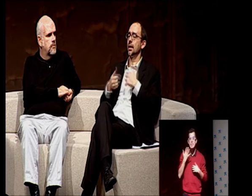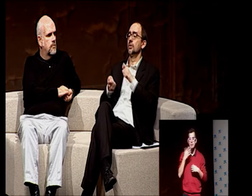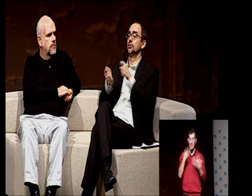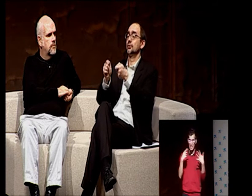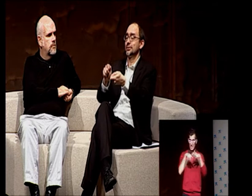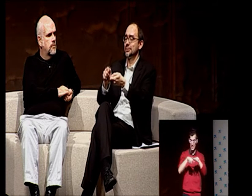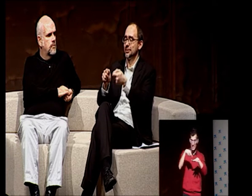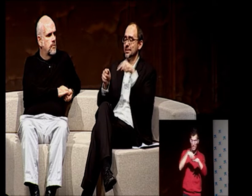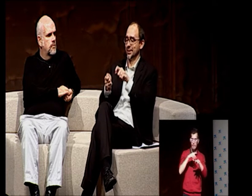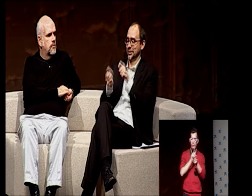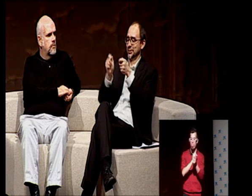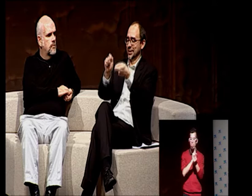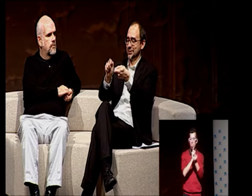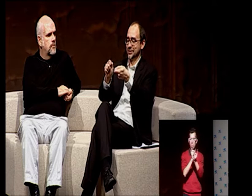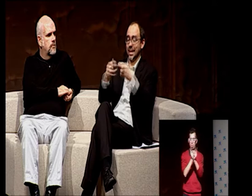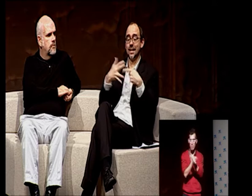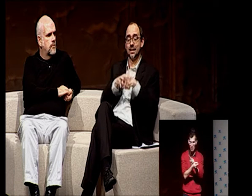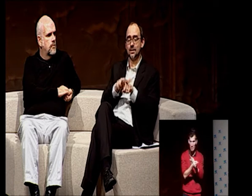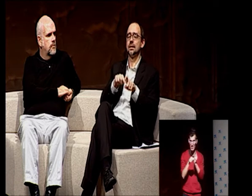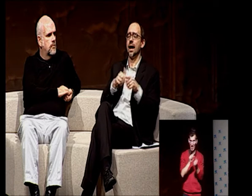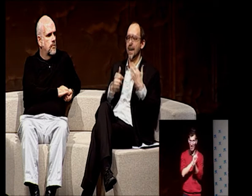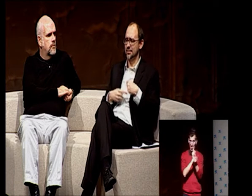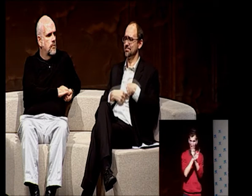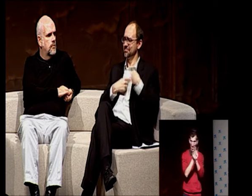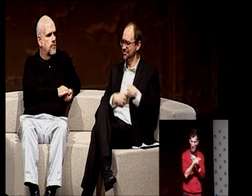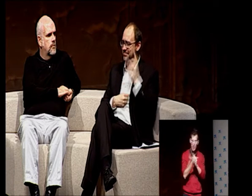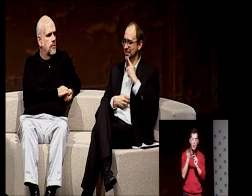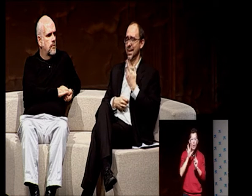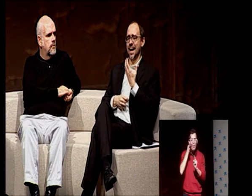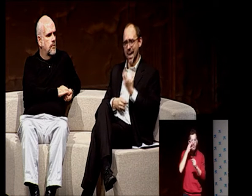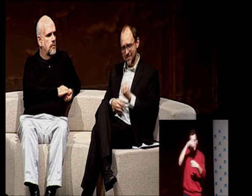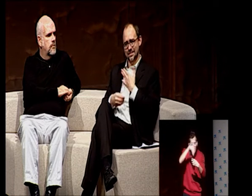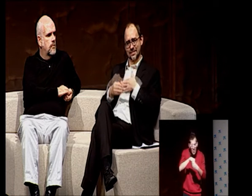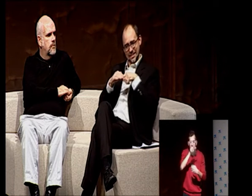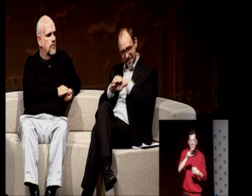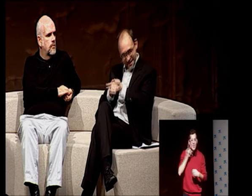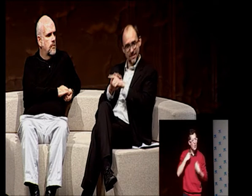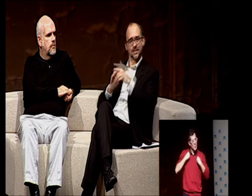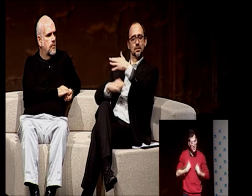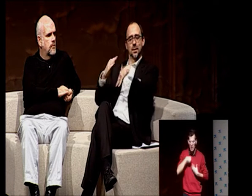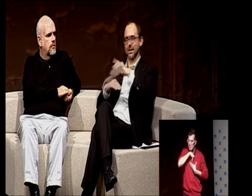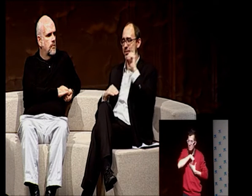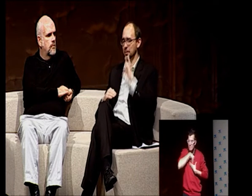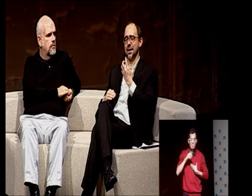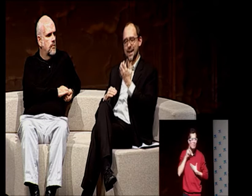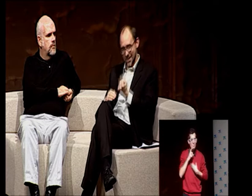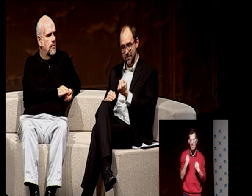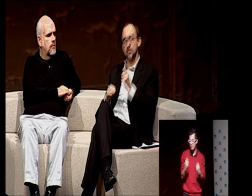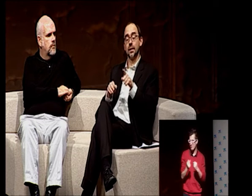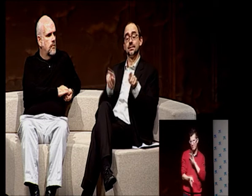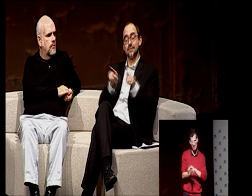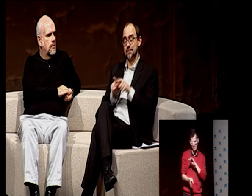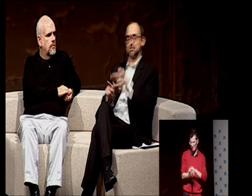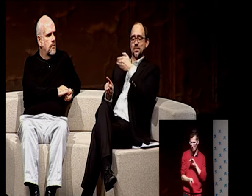hoy act en la actualidad Lo que sí es cierto es que esta integración esta inclusión educativa va cambiando pero aún así